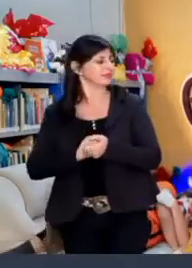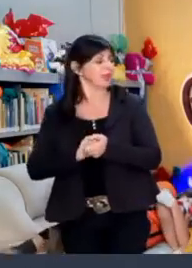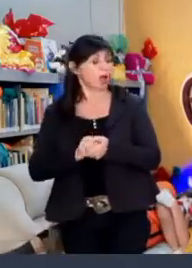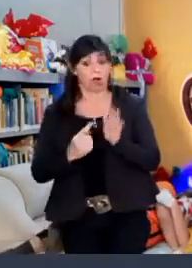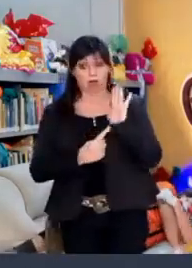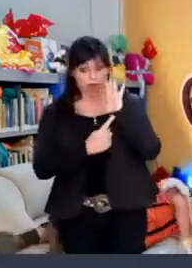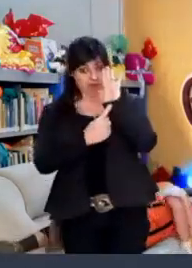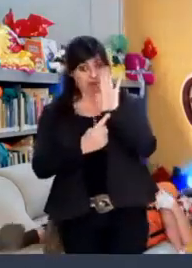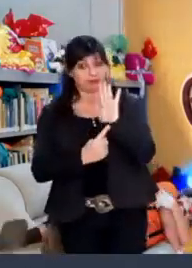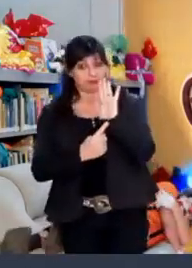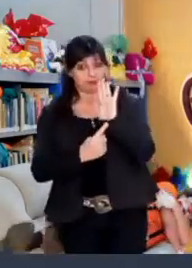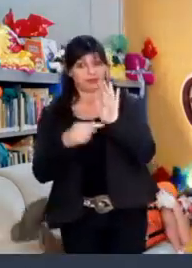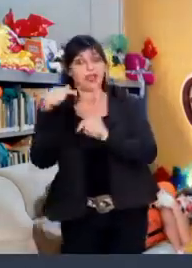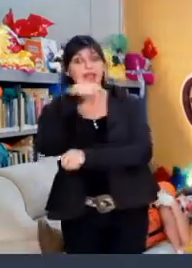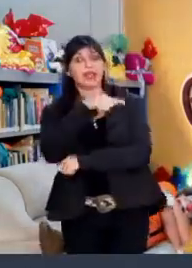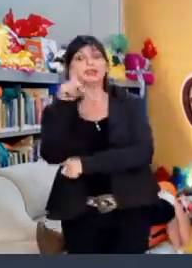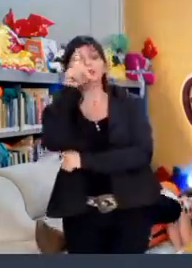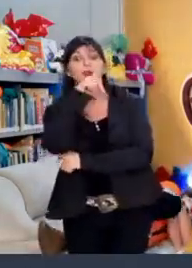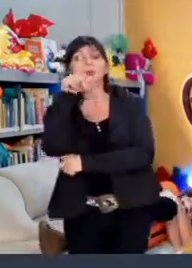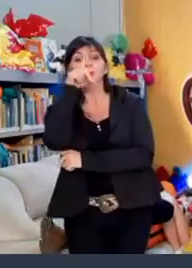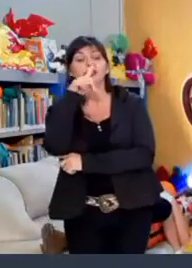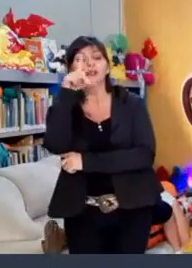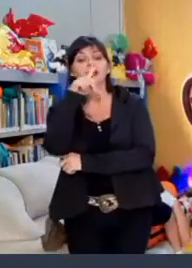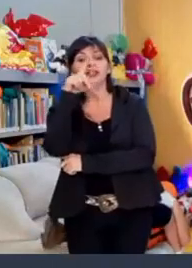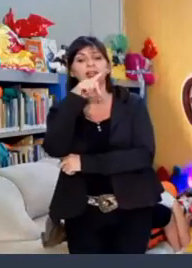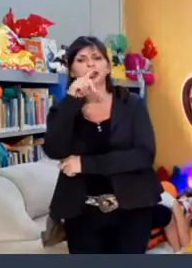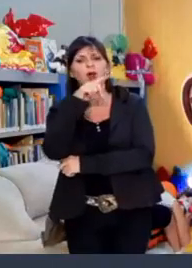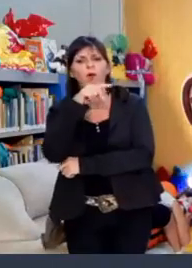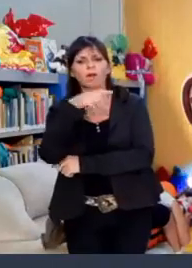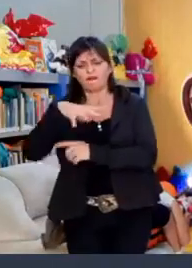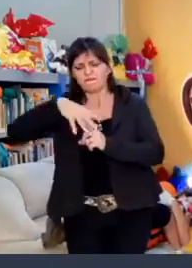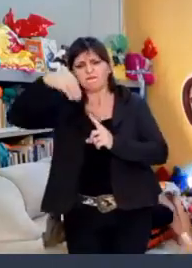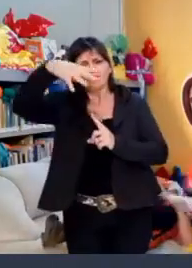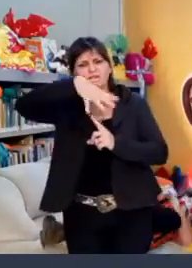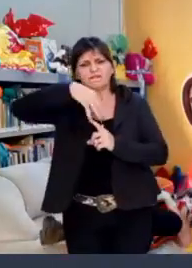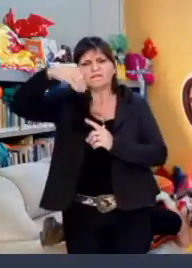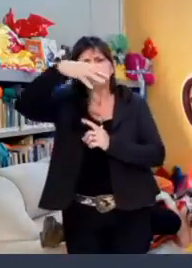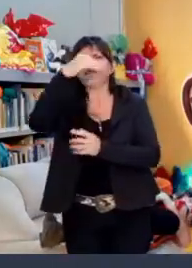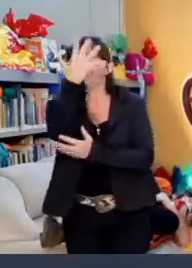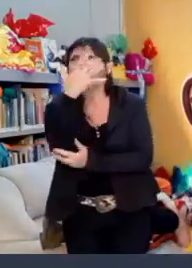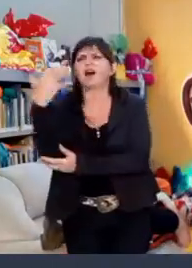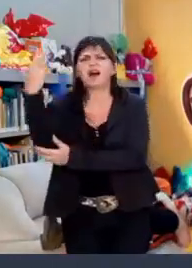para o Domingo de Ramos. Todo mundo consegue ver?